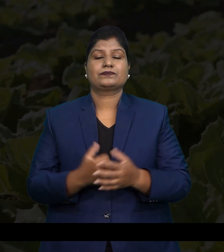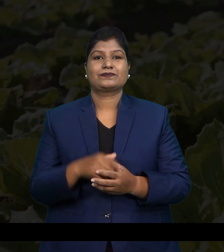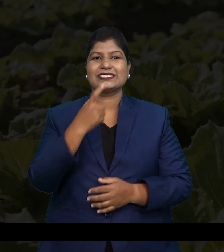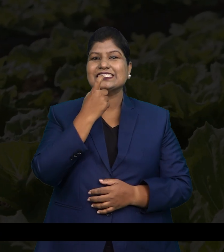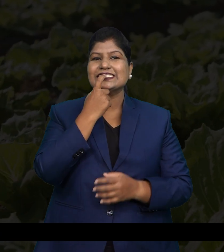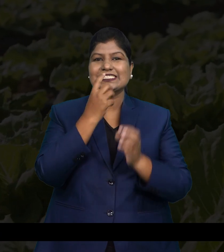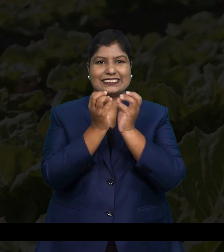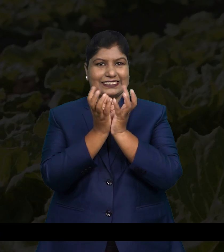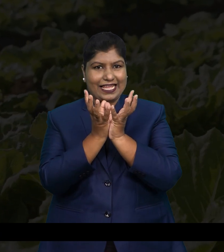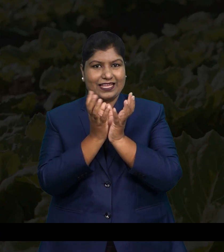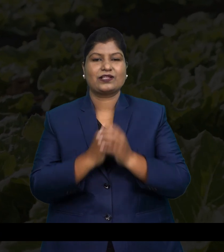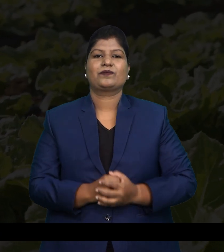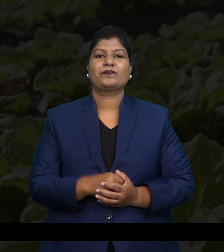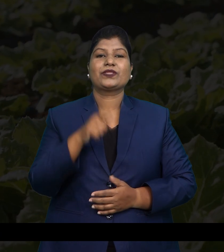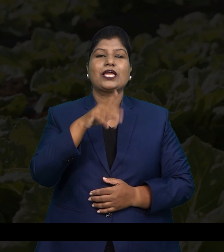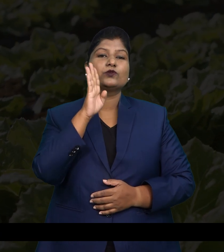फुलकोबी,